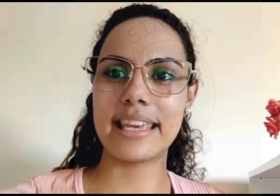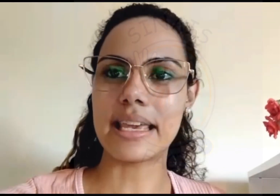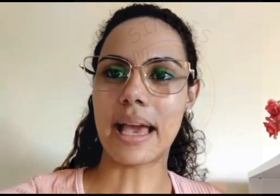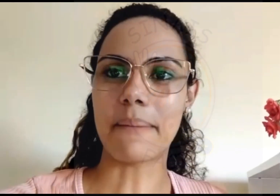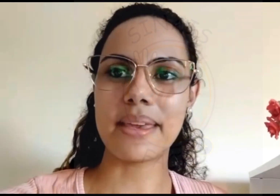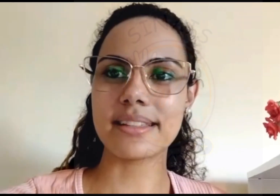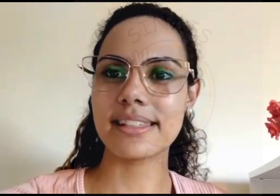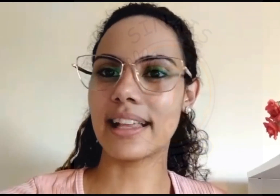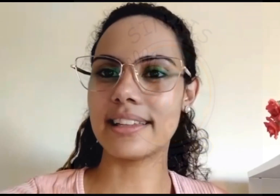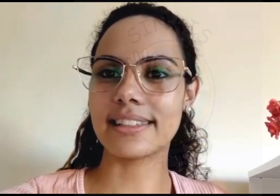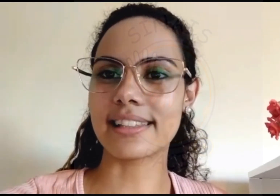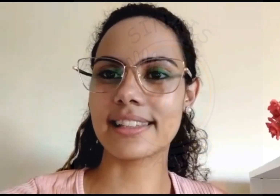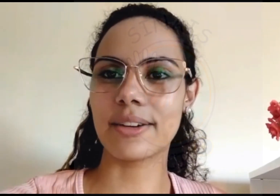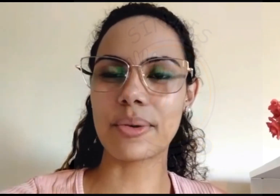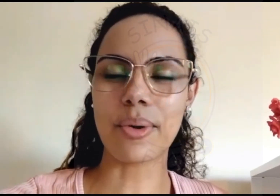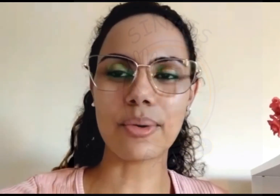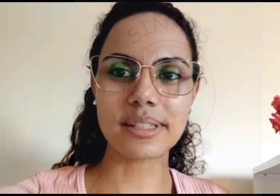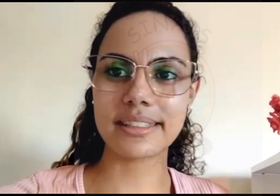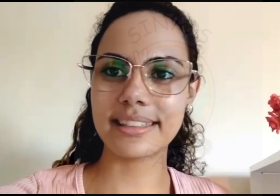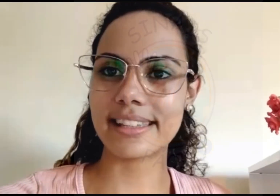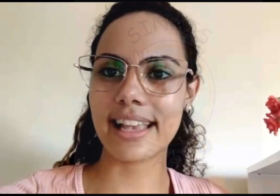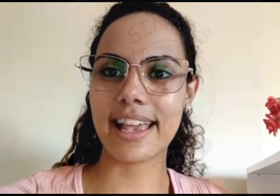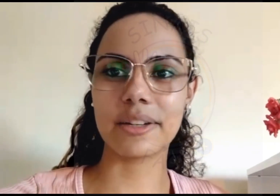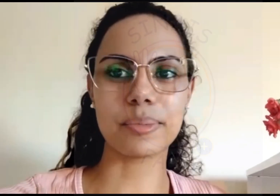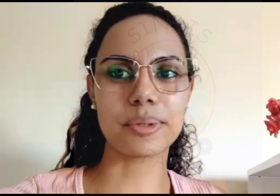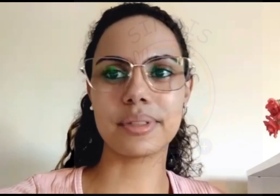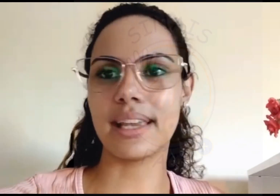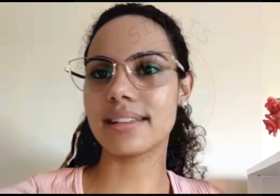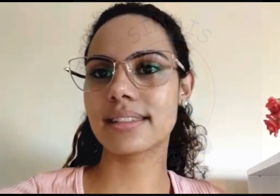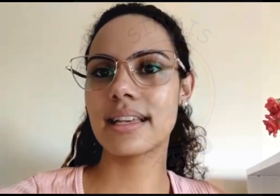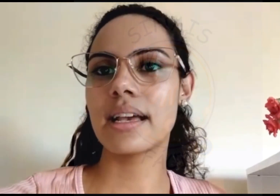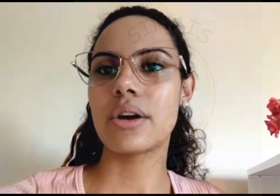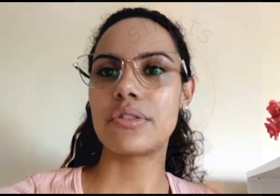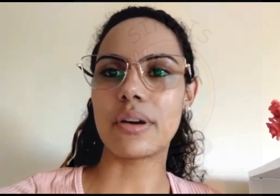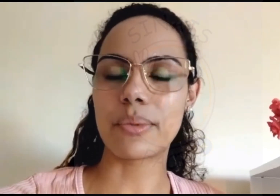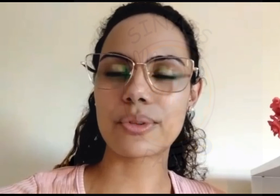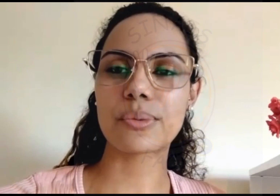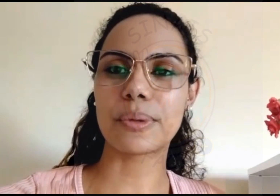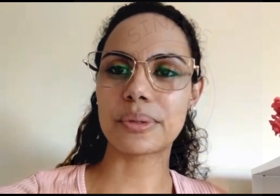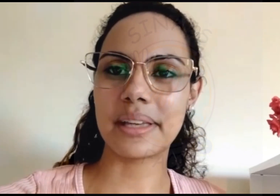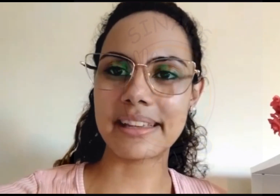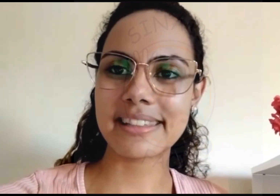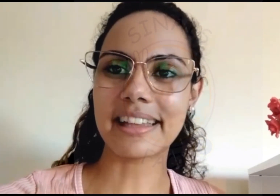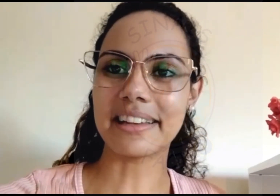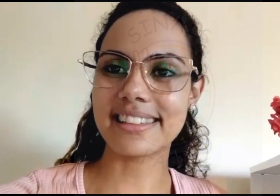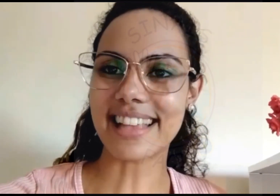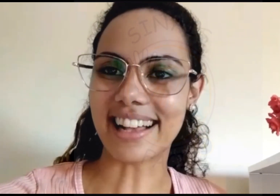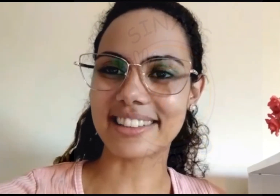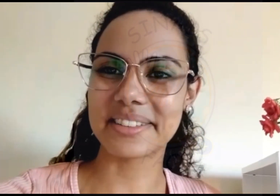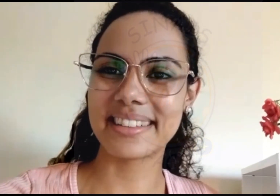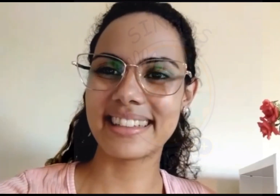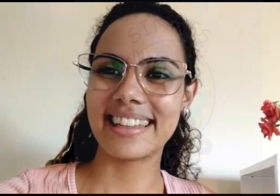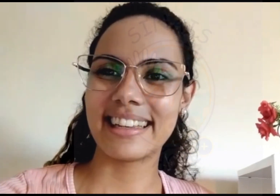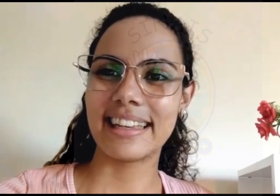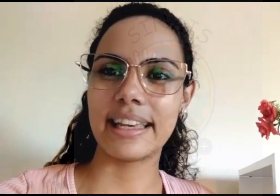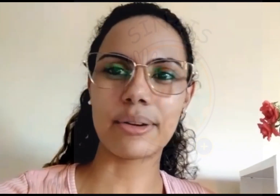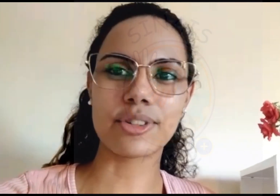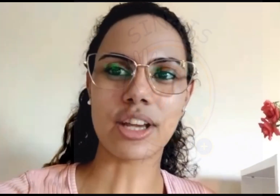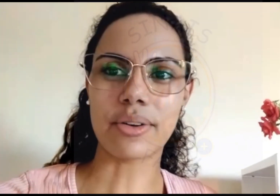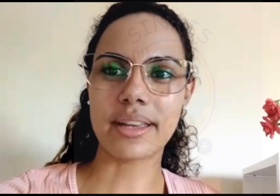a minha sinalização com certeza era o português, o famoso português sinalizado. Eu já